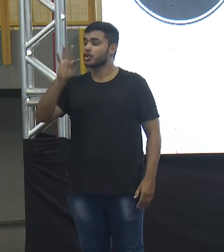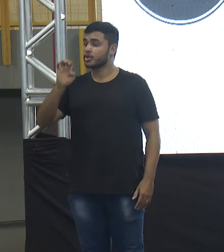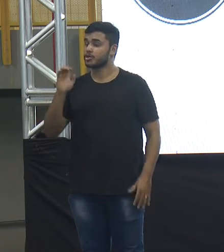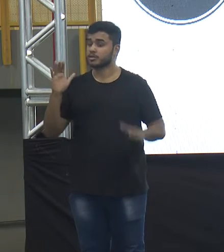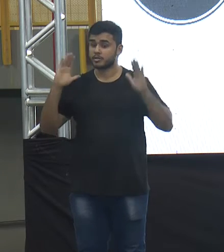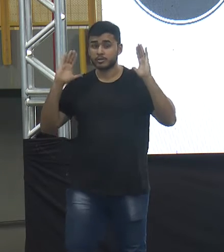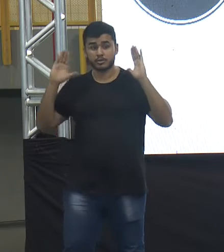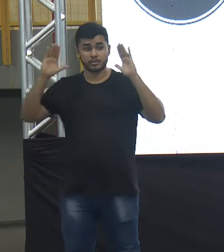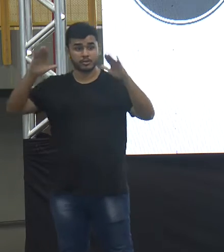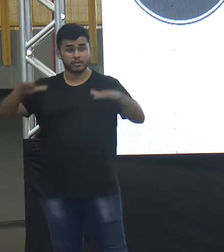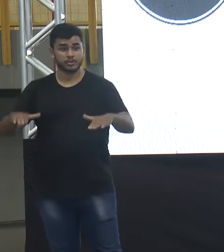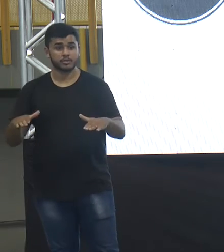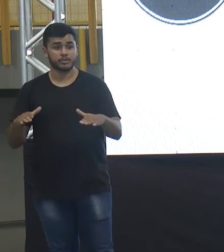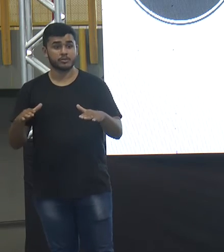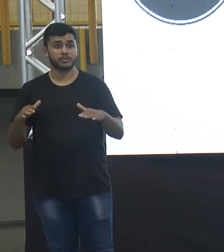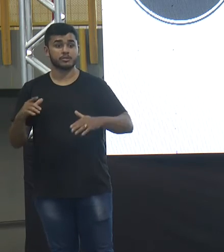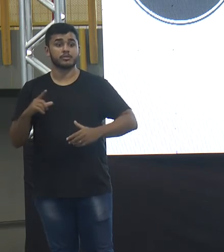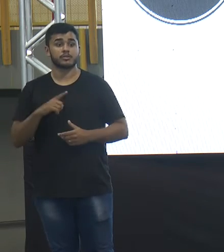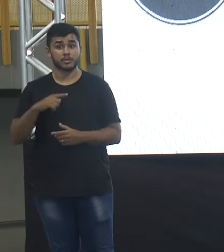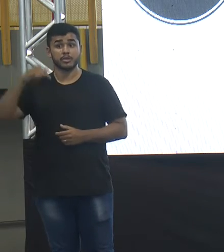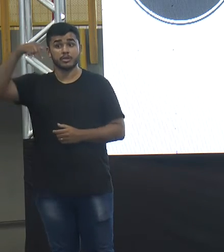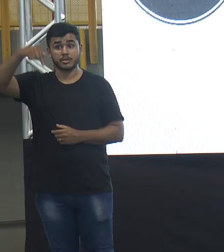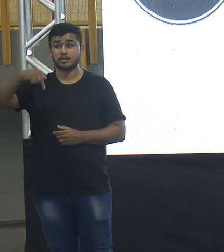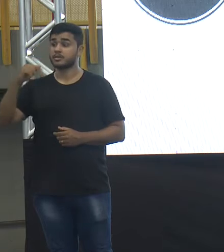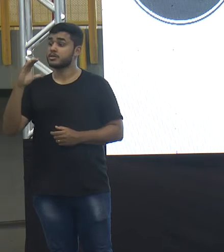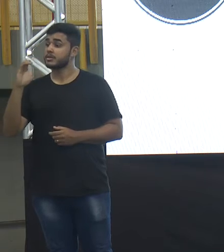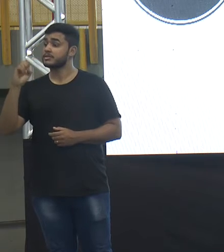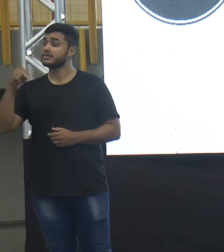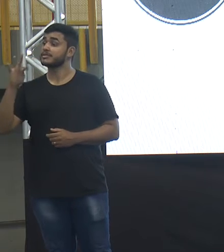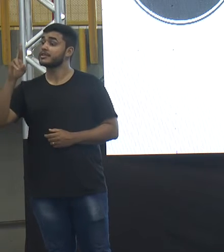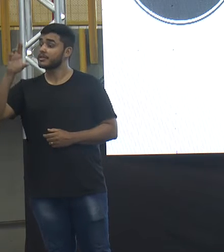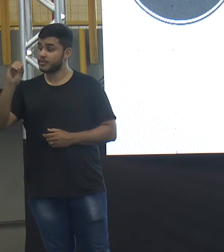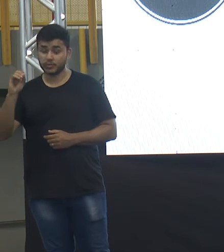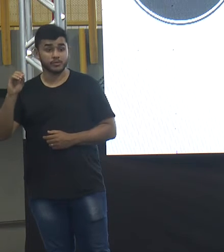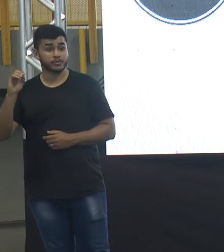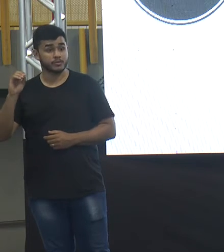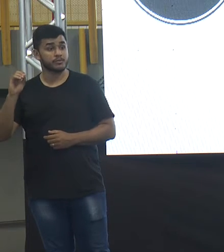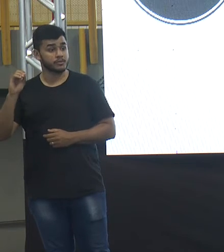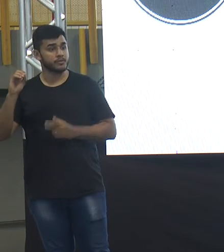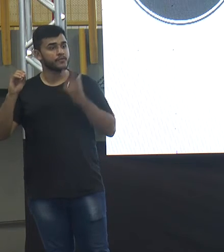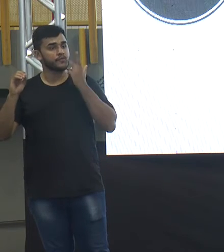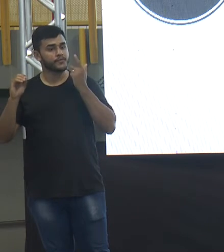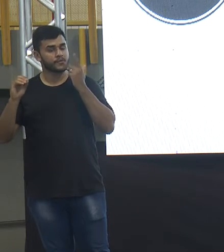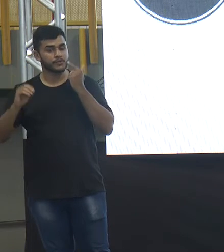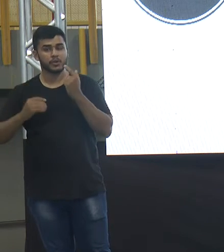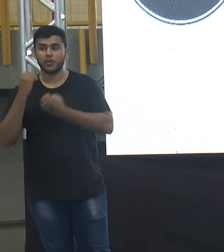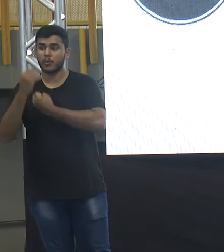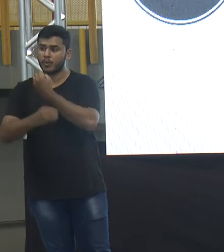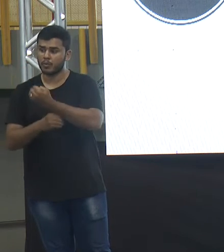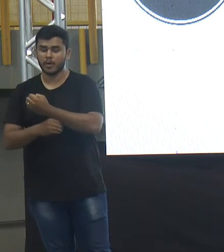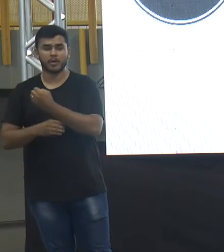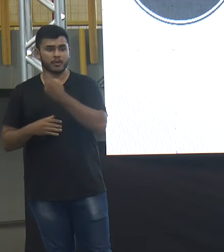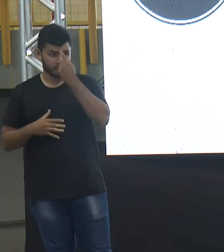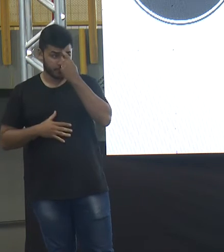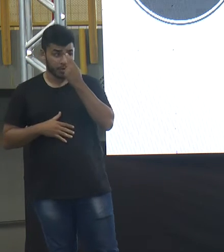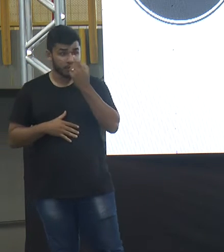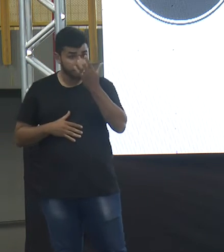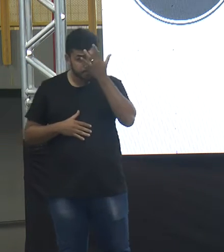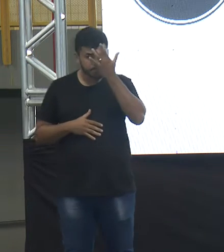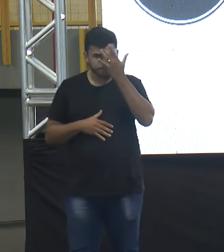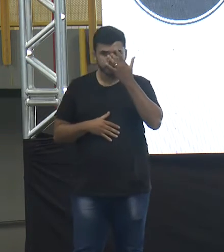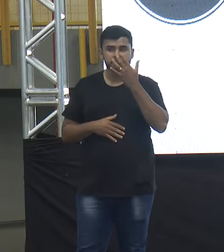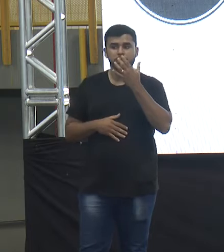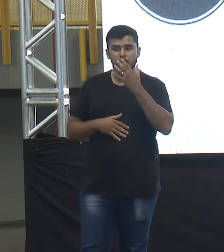da cidade está no centro geográfico. Então, é interessante que a gente lembre de alguns termos,